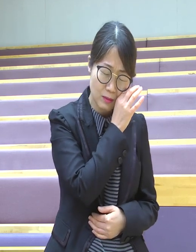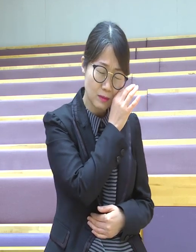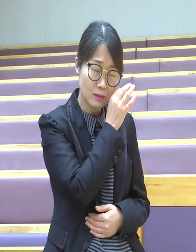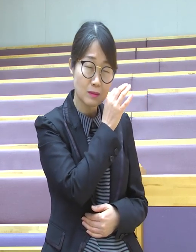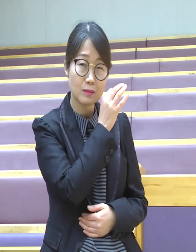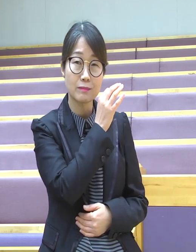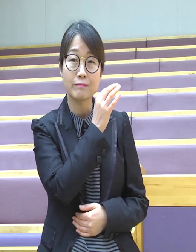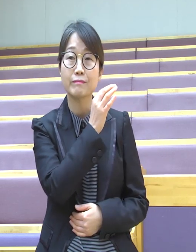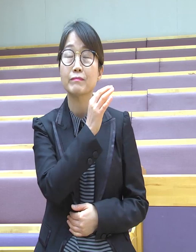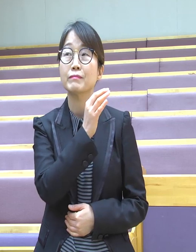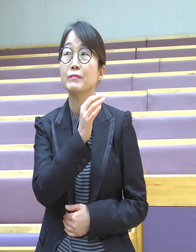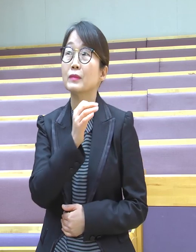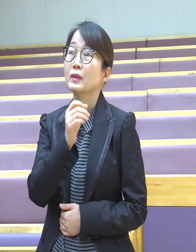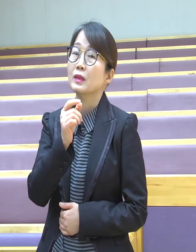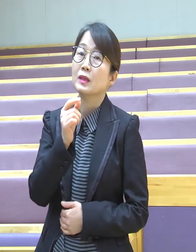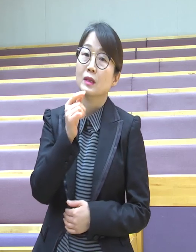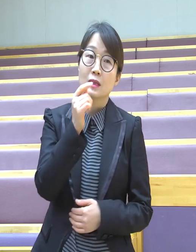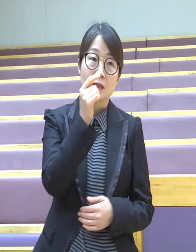부끄러워.